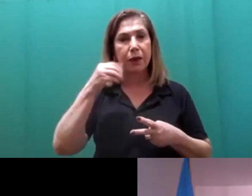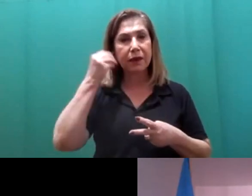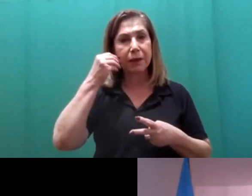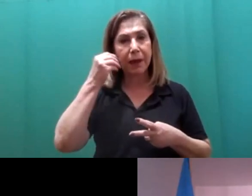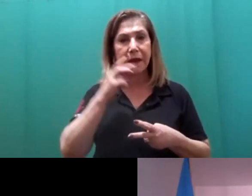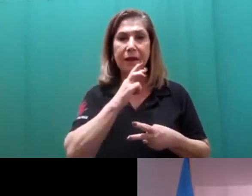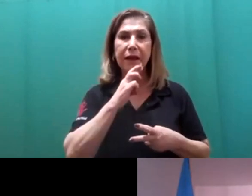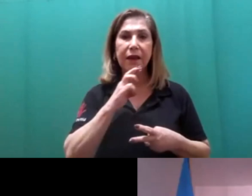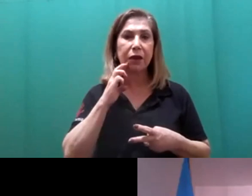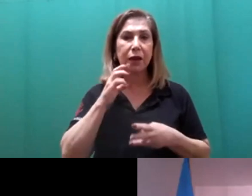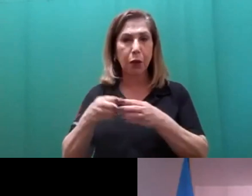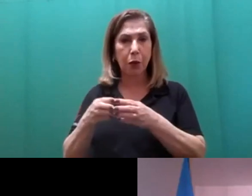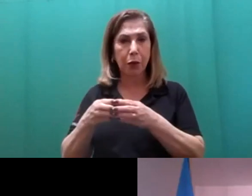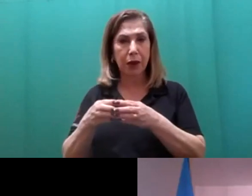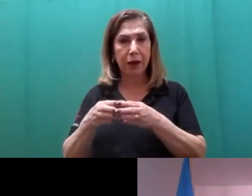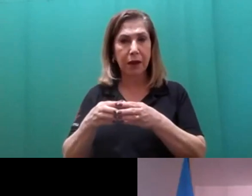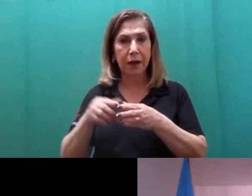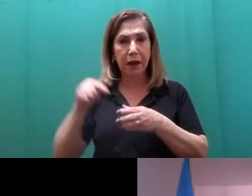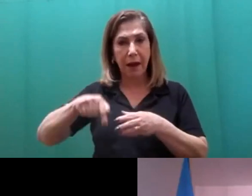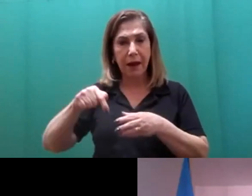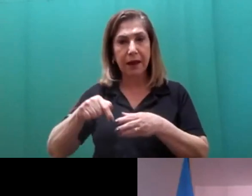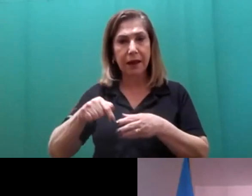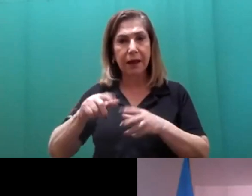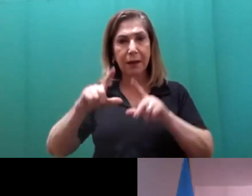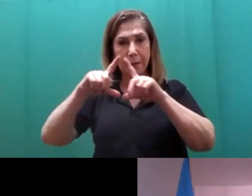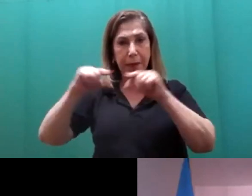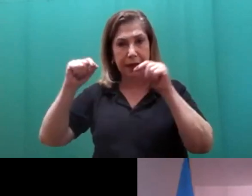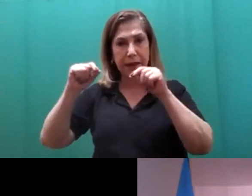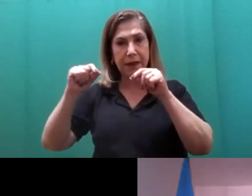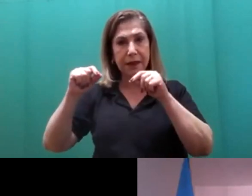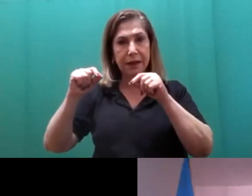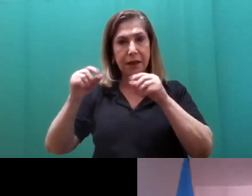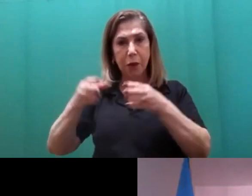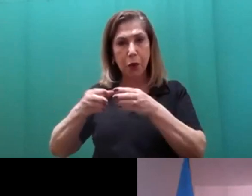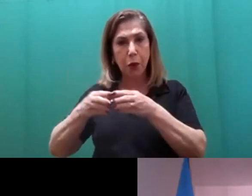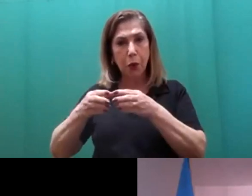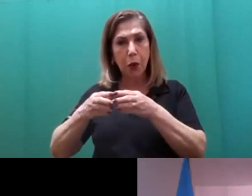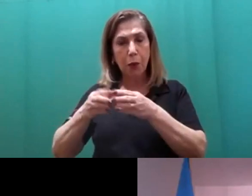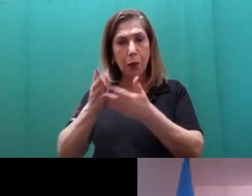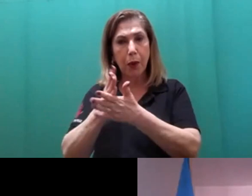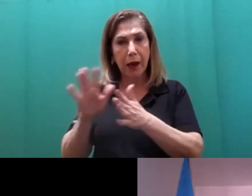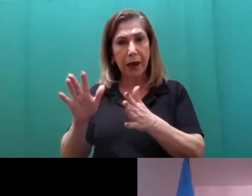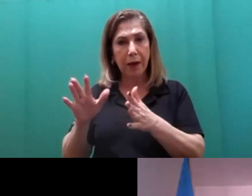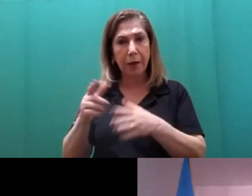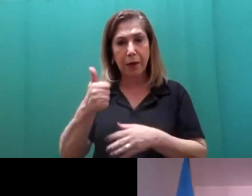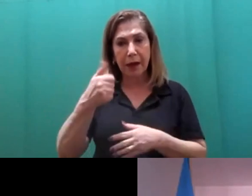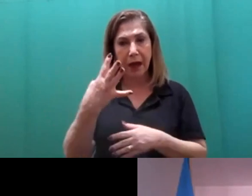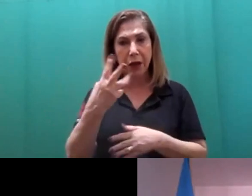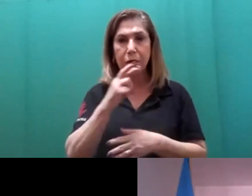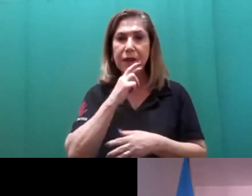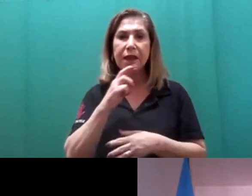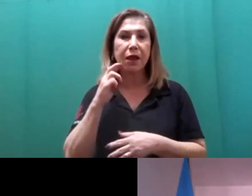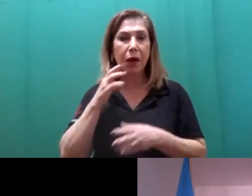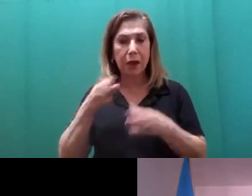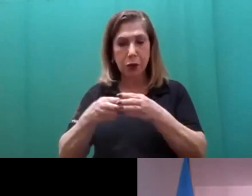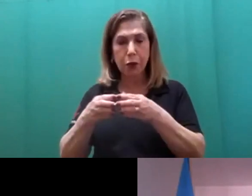restaurantes comunitarios aquí en el Distrito Federal, una red de 14 restaurantes comunitarios